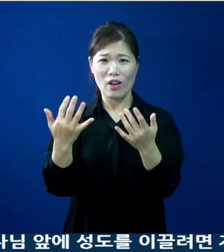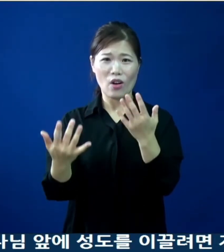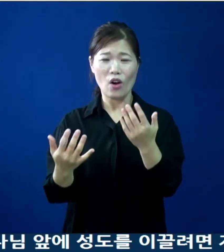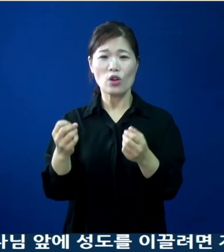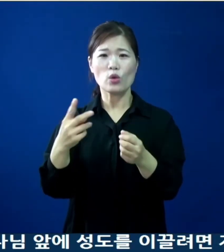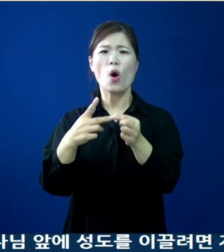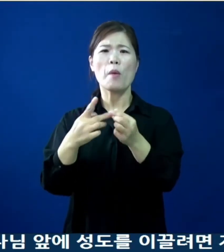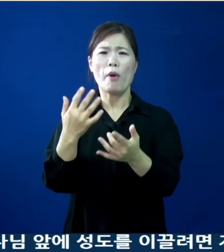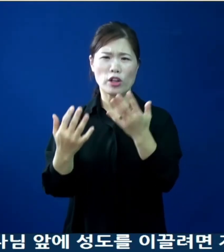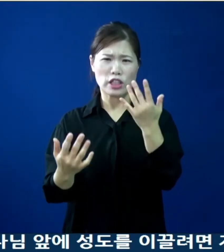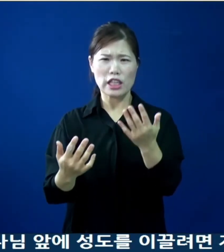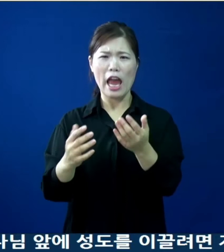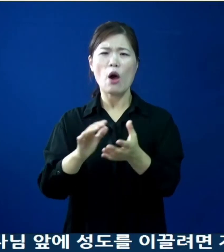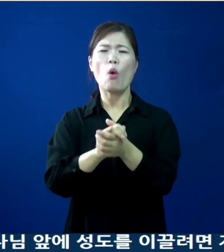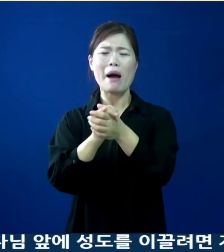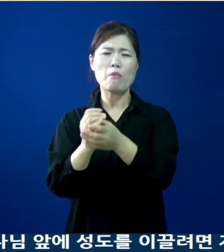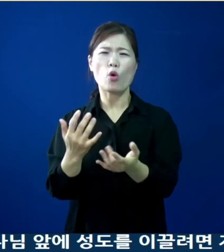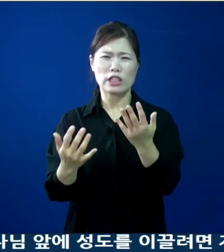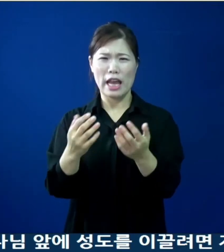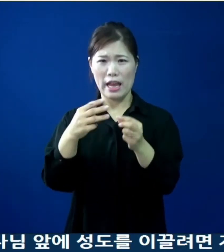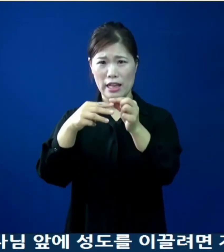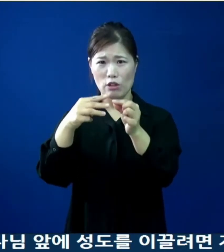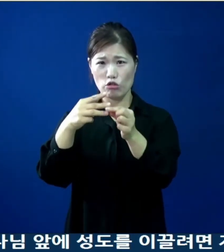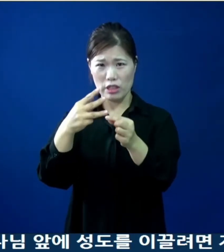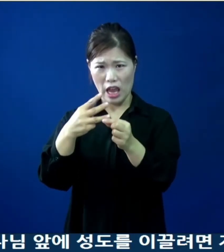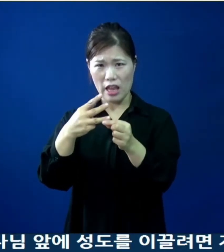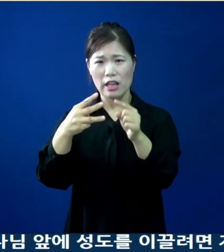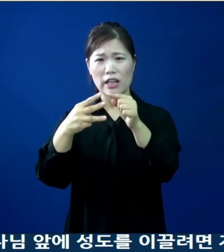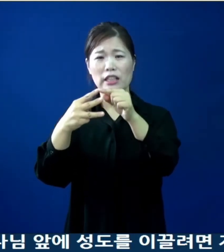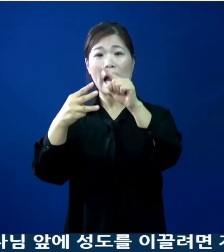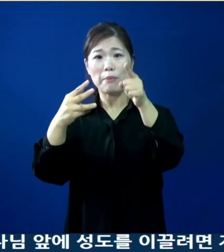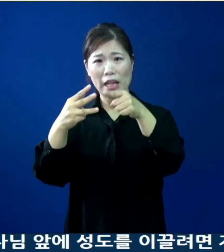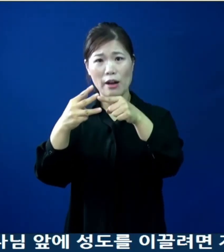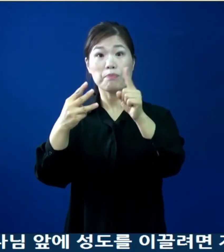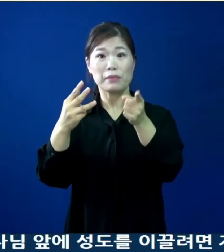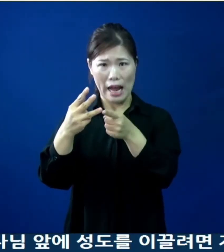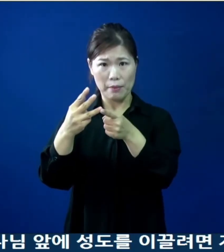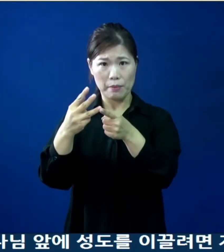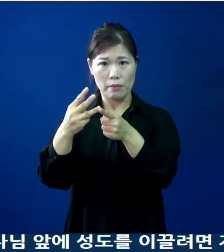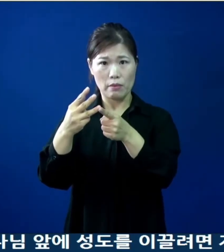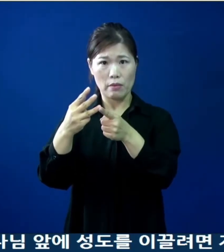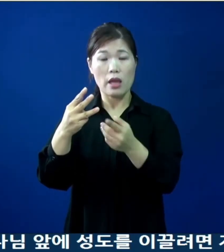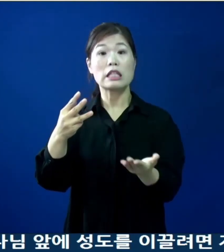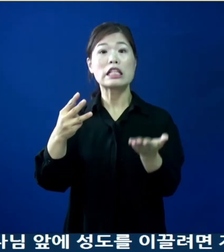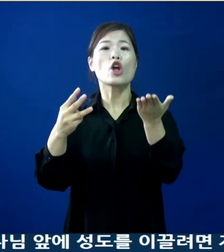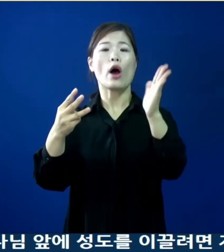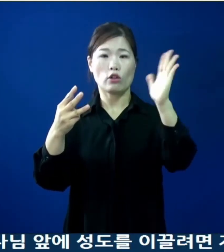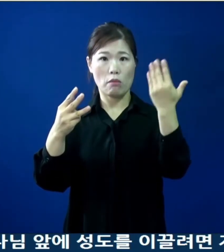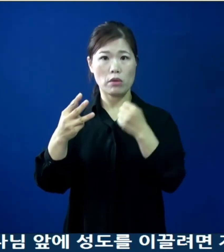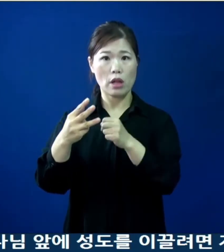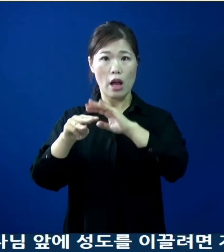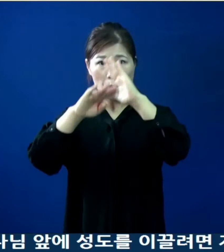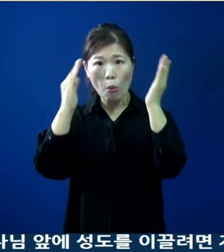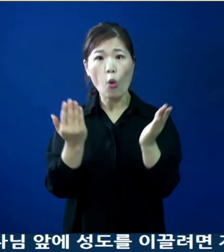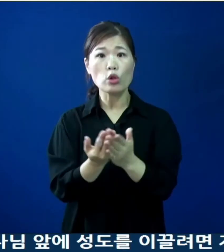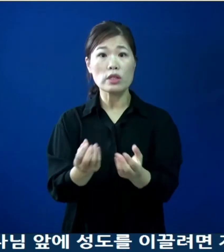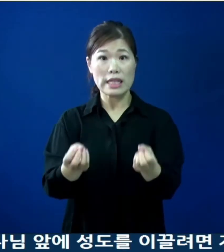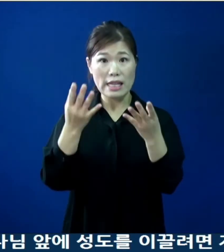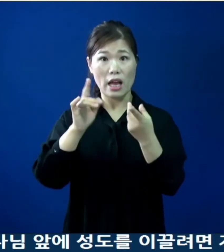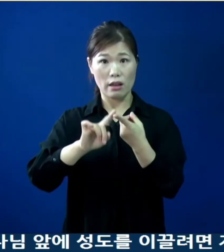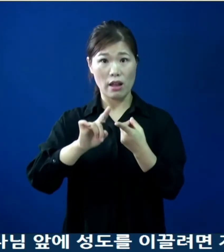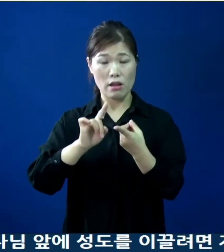드려야 됩니다. 속죄제 먼저, 번제 다음, 그 다음 화목제. 이건 꼭 기억하셔야 돼요. 모든 제사는